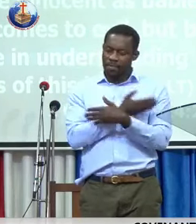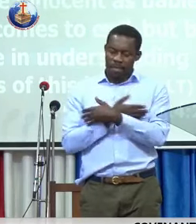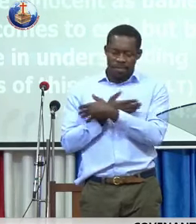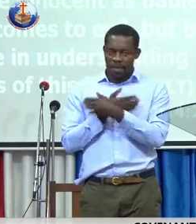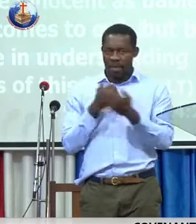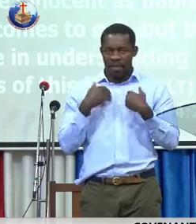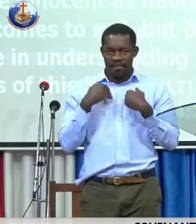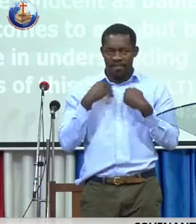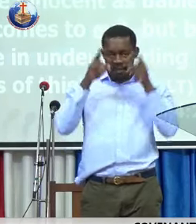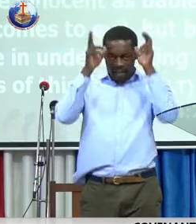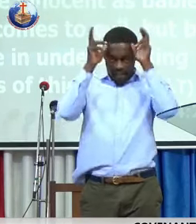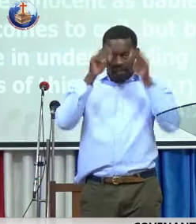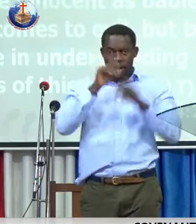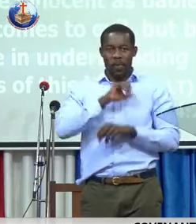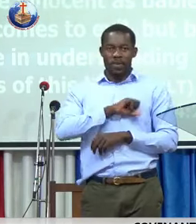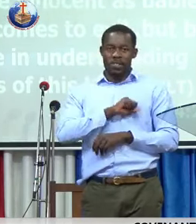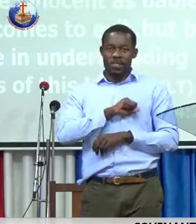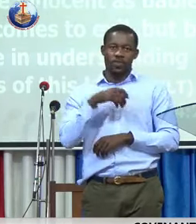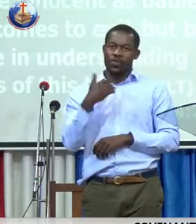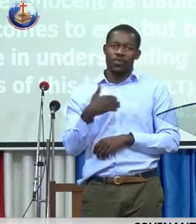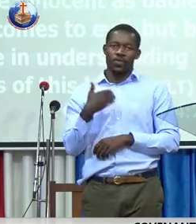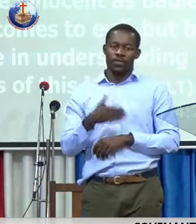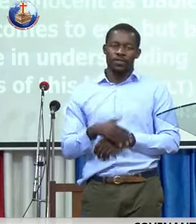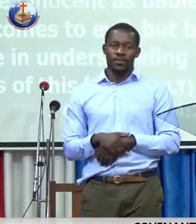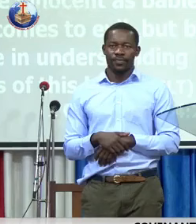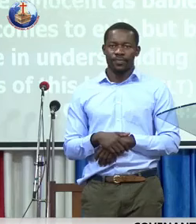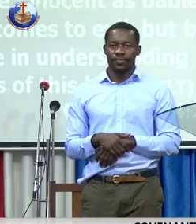wasio na hatia kama watoto katika hali ya uovu.